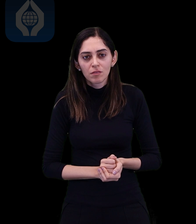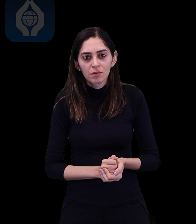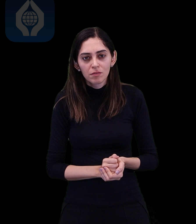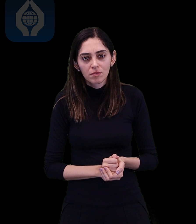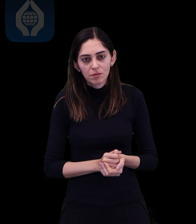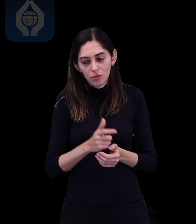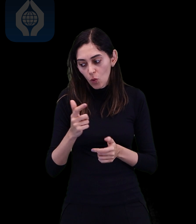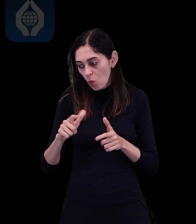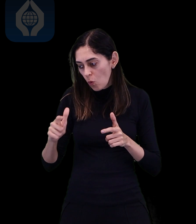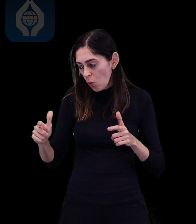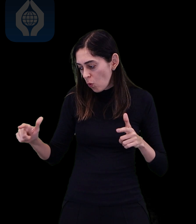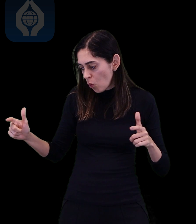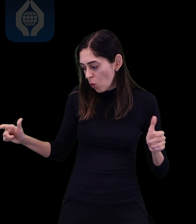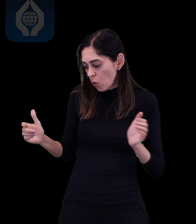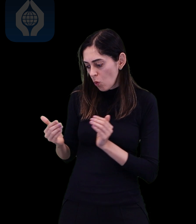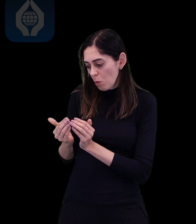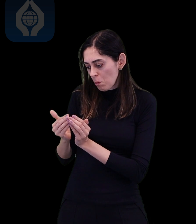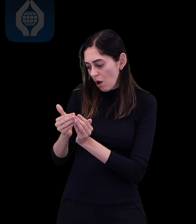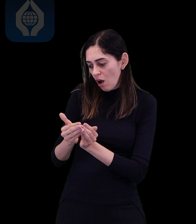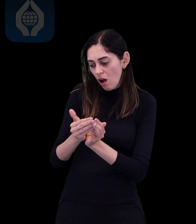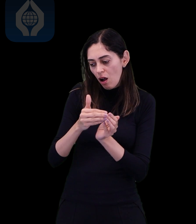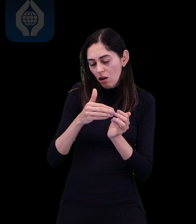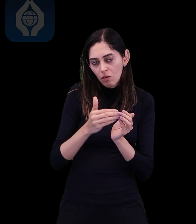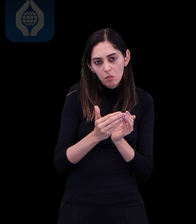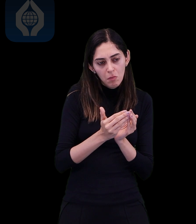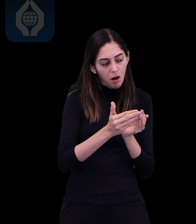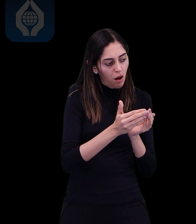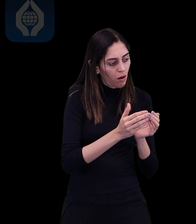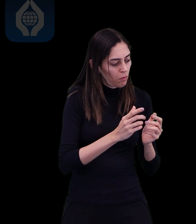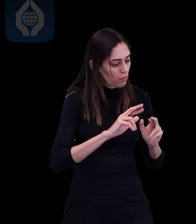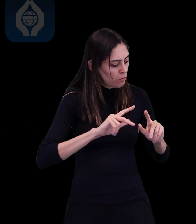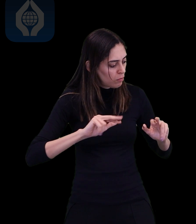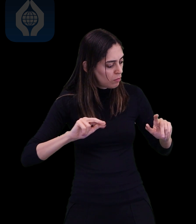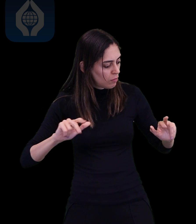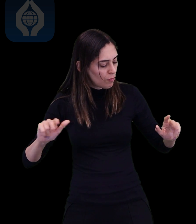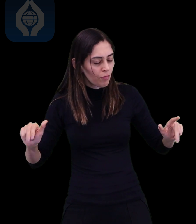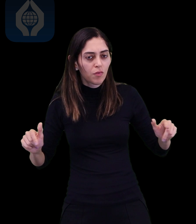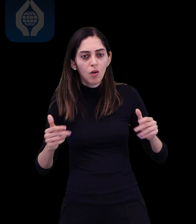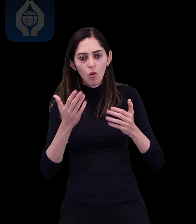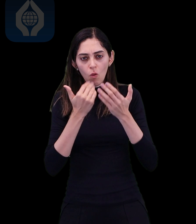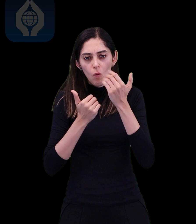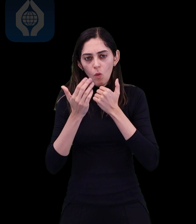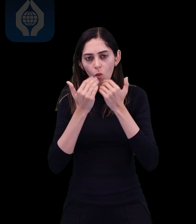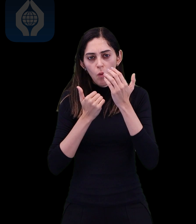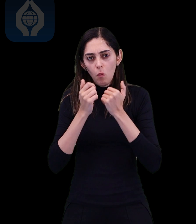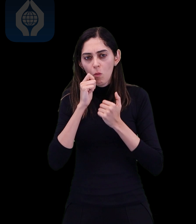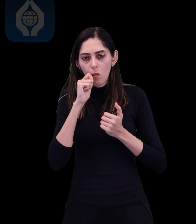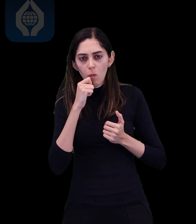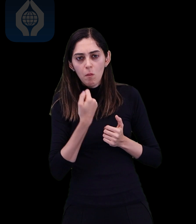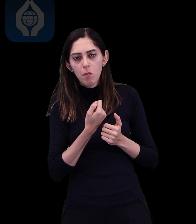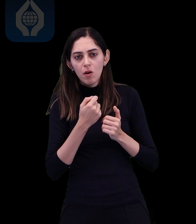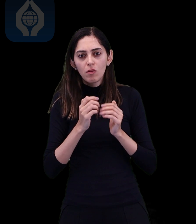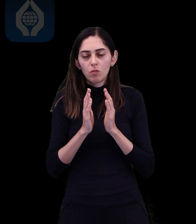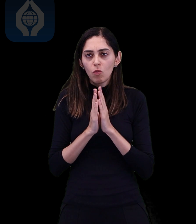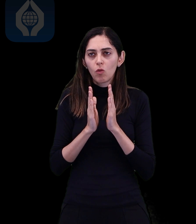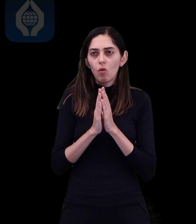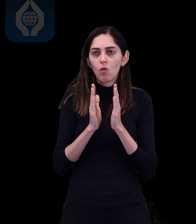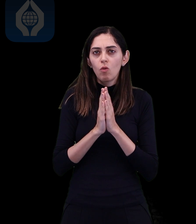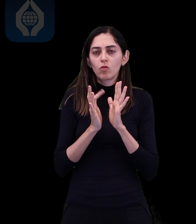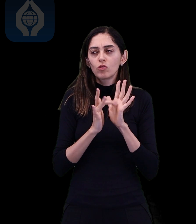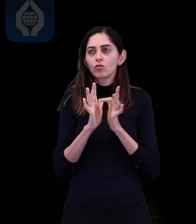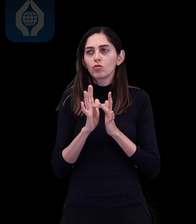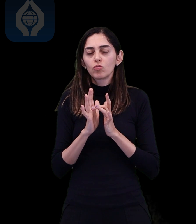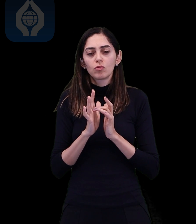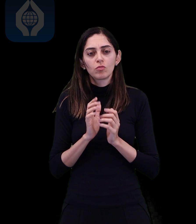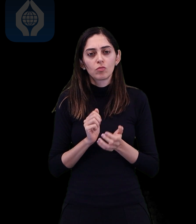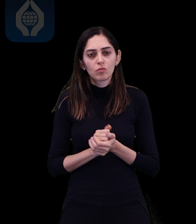partido sozinhos. Outros barcos de Tiberíades haviam chegado perto do lugar onde tinham comido pão depois que o Senhor ter